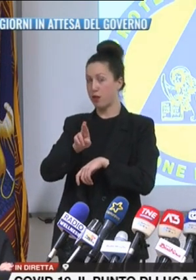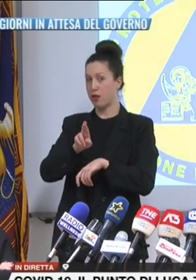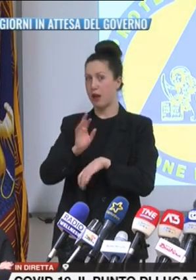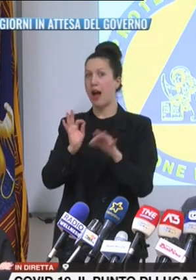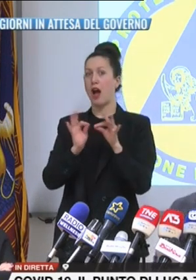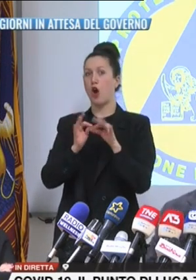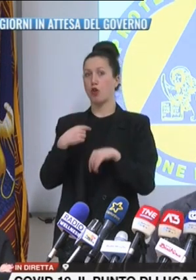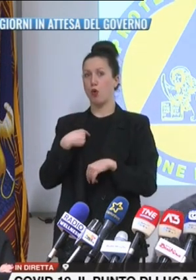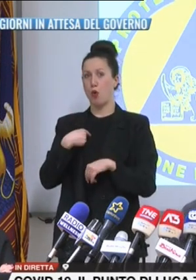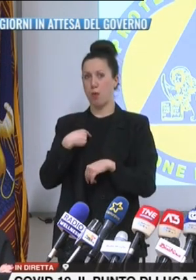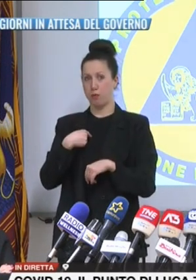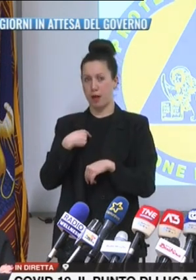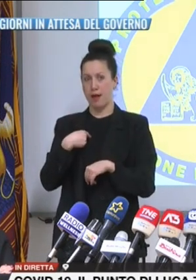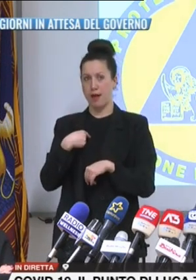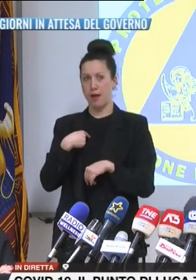la burocrazia